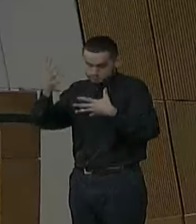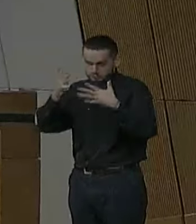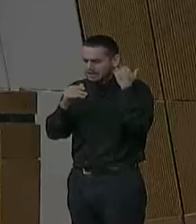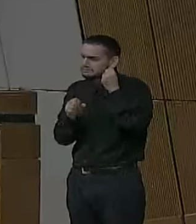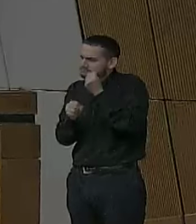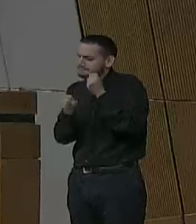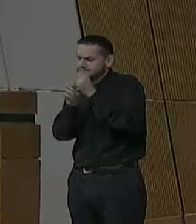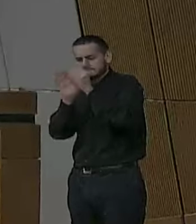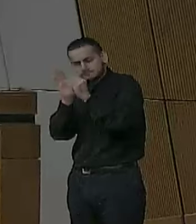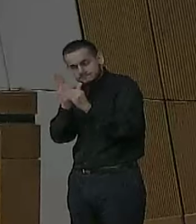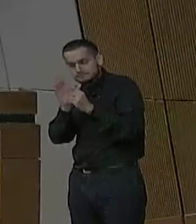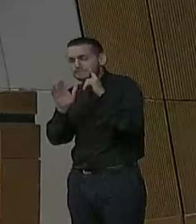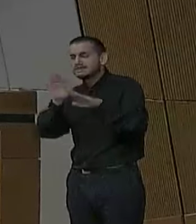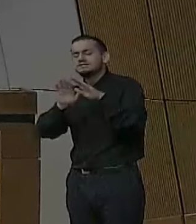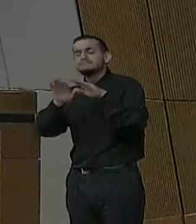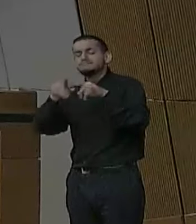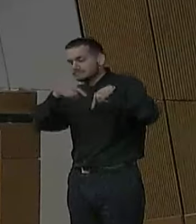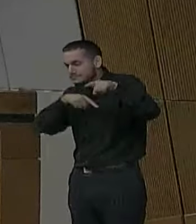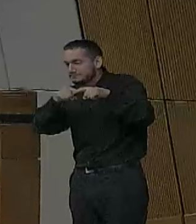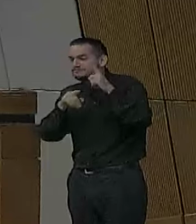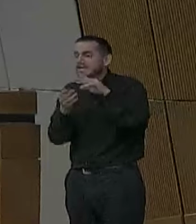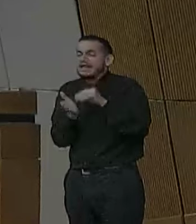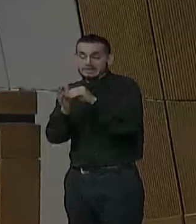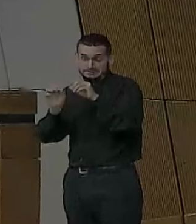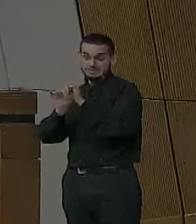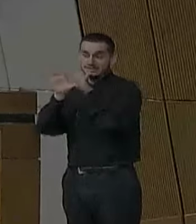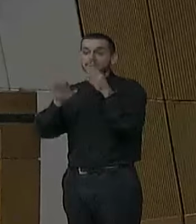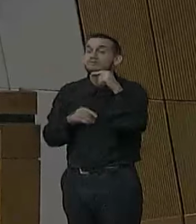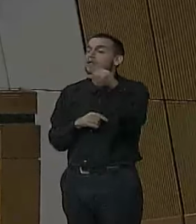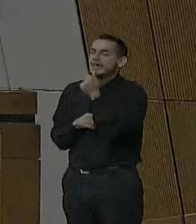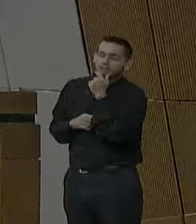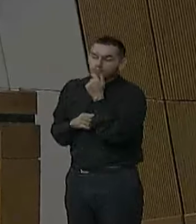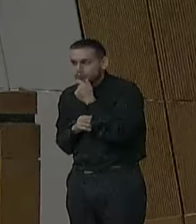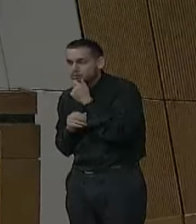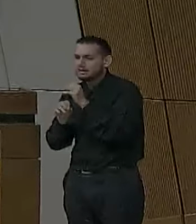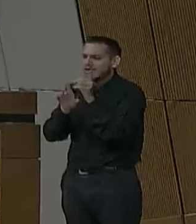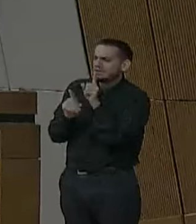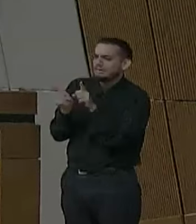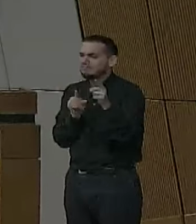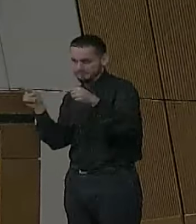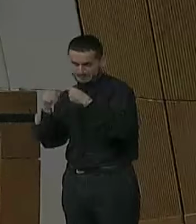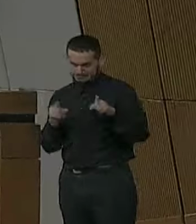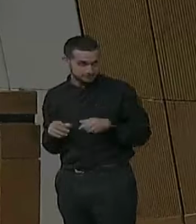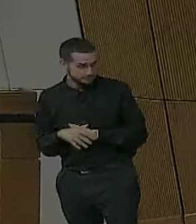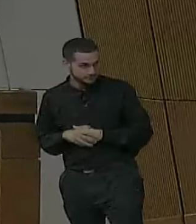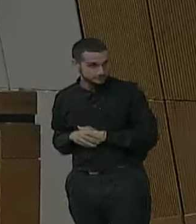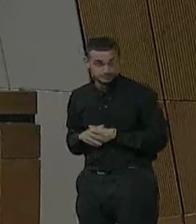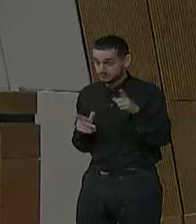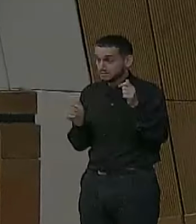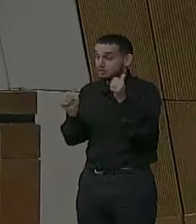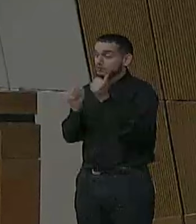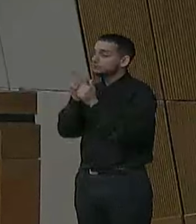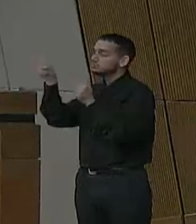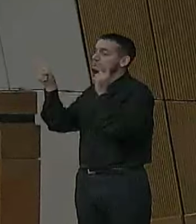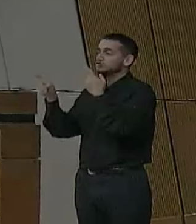han aplicado, se han elaborado acciones específicas, en este caso en conjunto con los institutos de